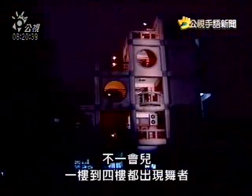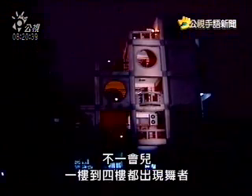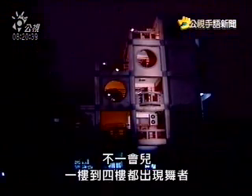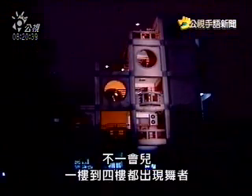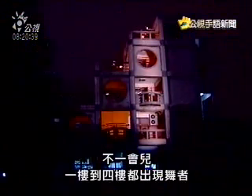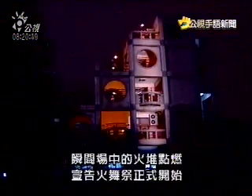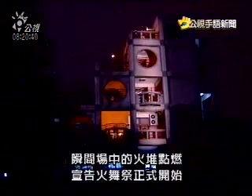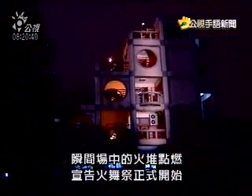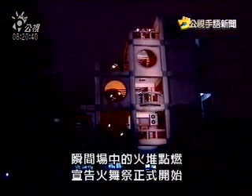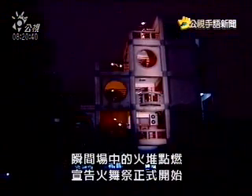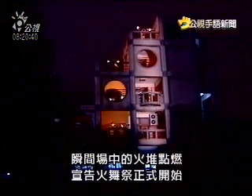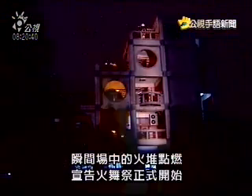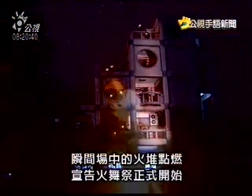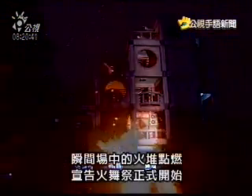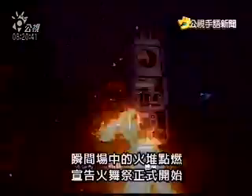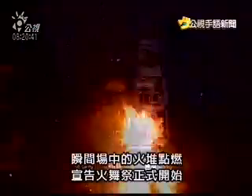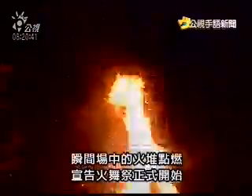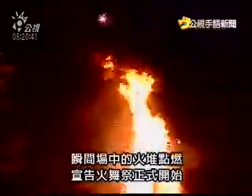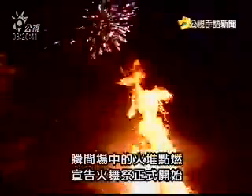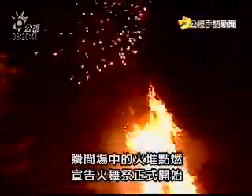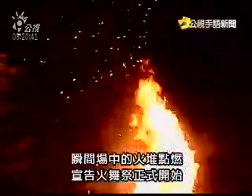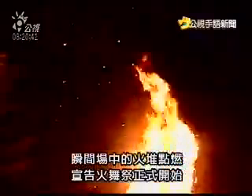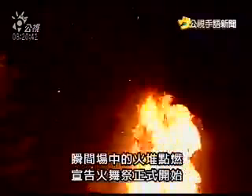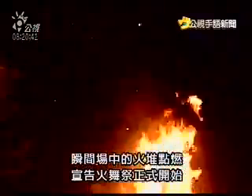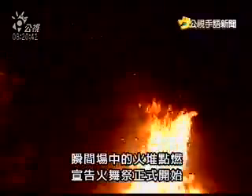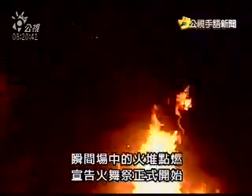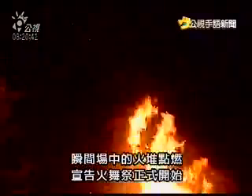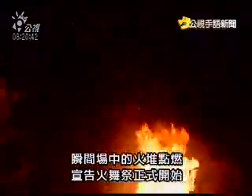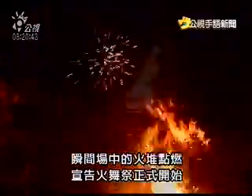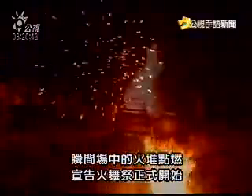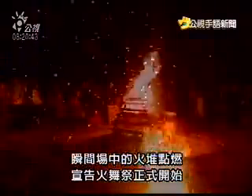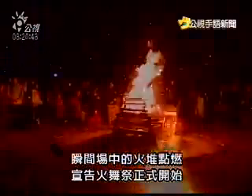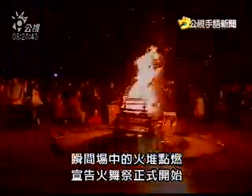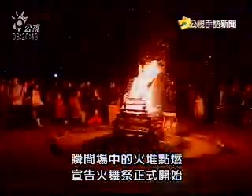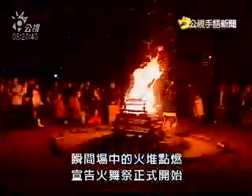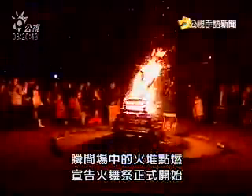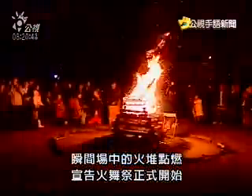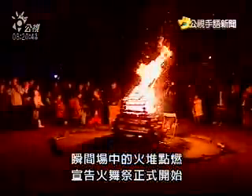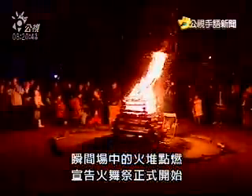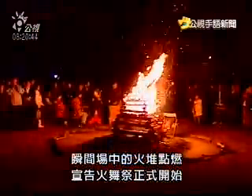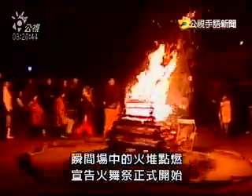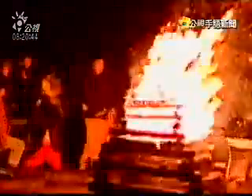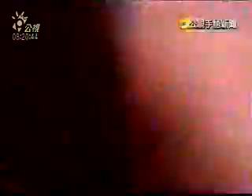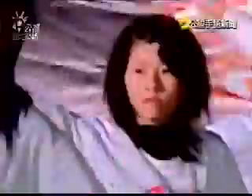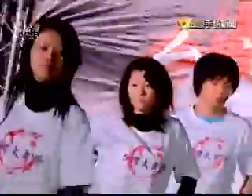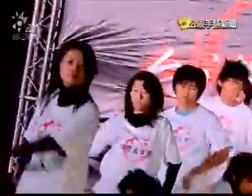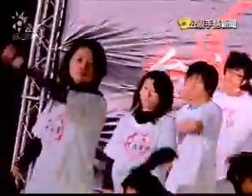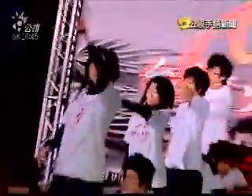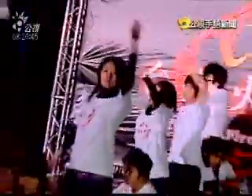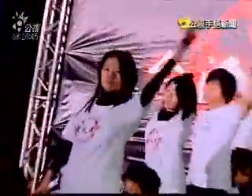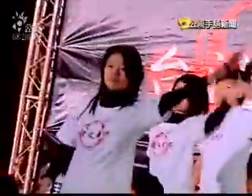舞者，瞬间场中的火堆点燃，宣告火舞季正式开始。